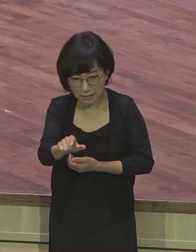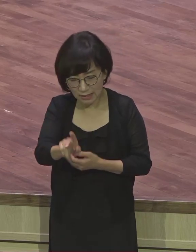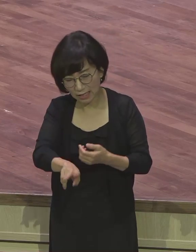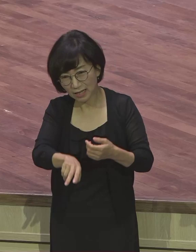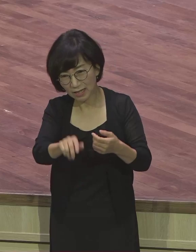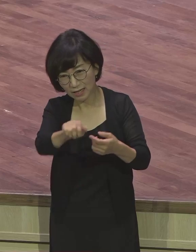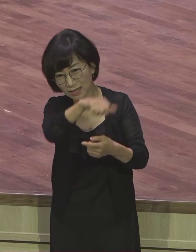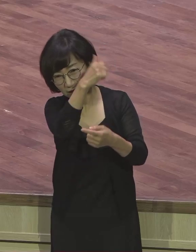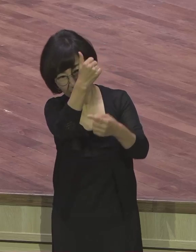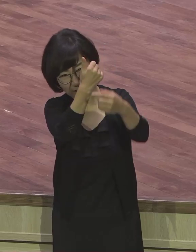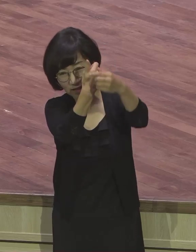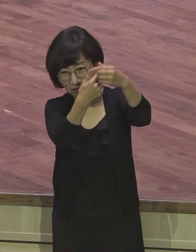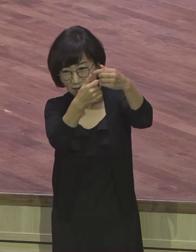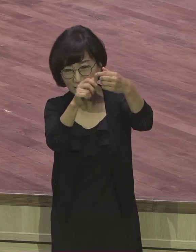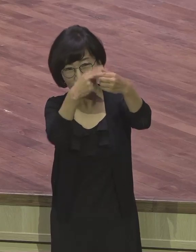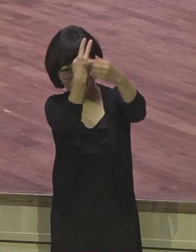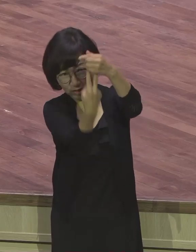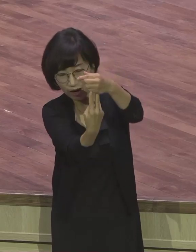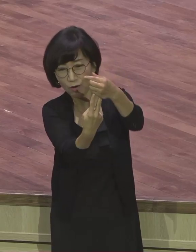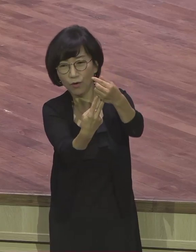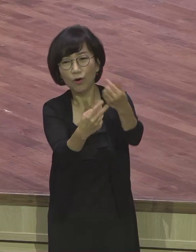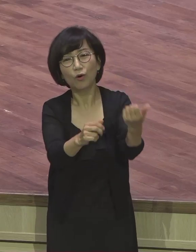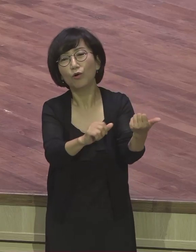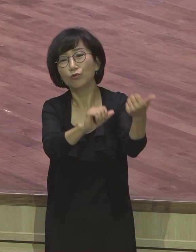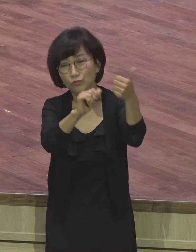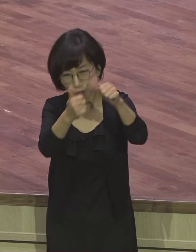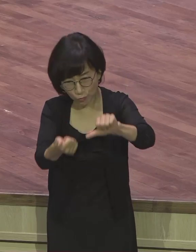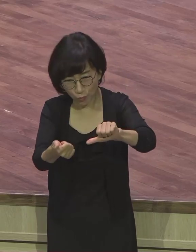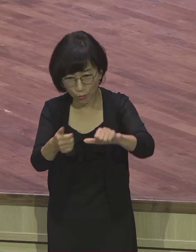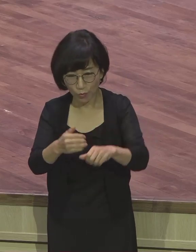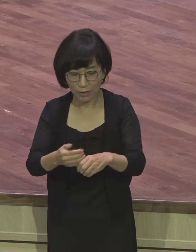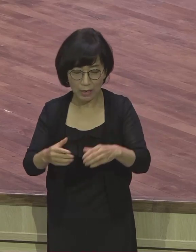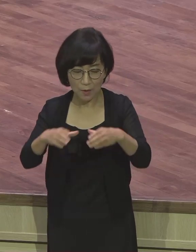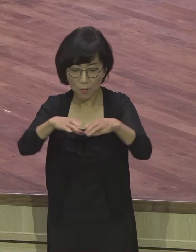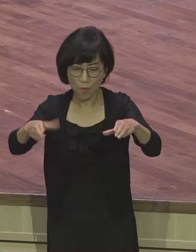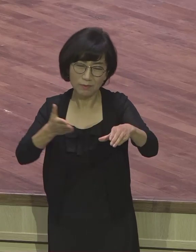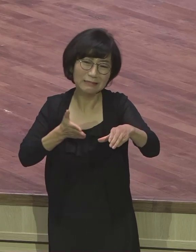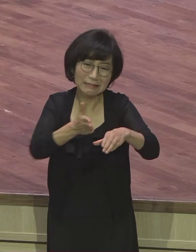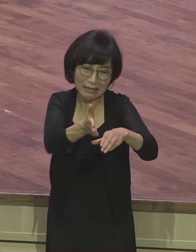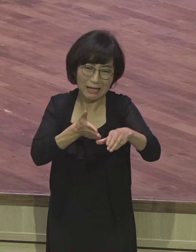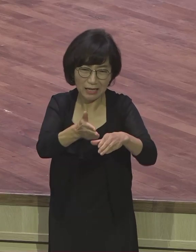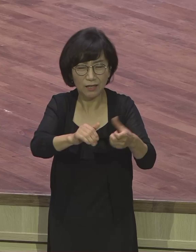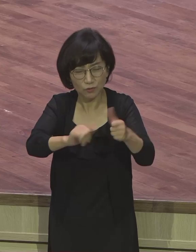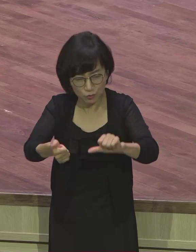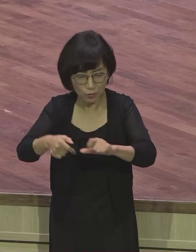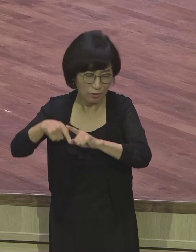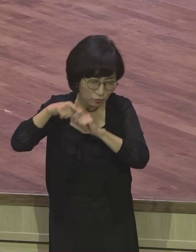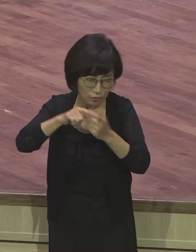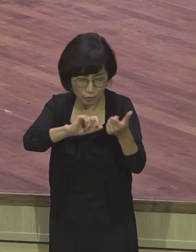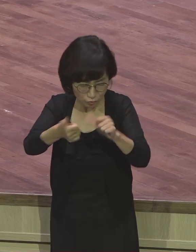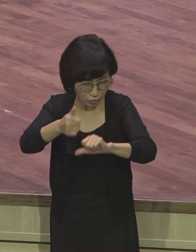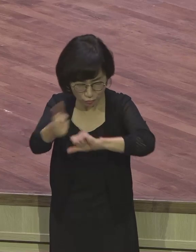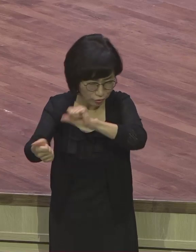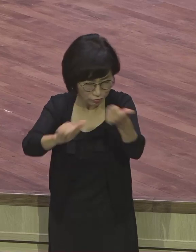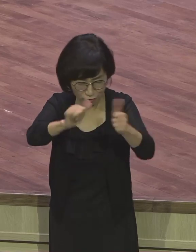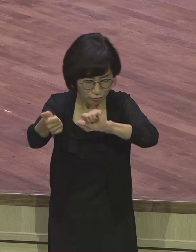심지어 베드로는 거꾸로 내가 감히 어떻게 예수님처럼 바로 달리겠나 거꾸로 십자가에